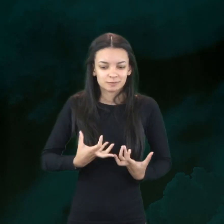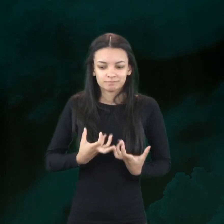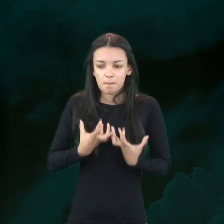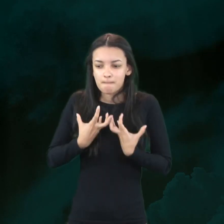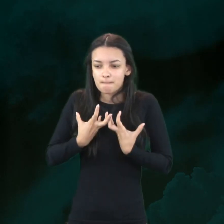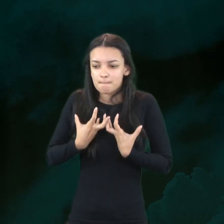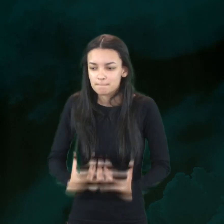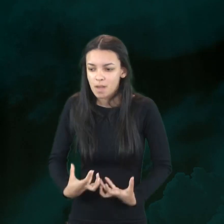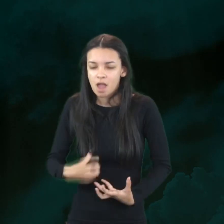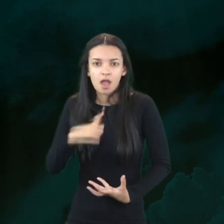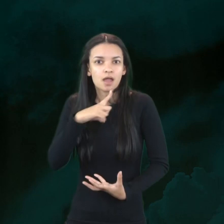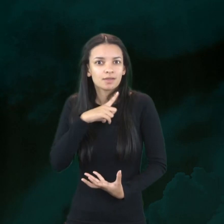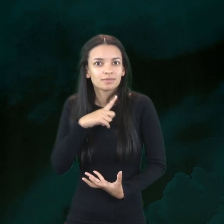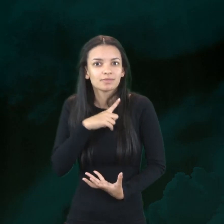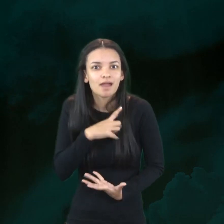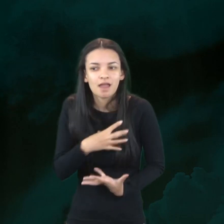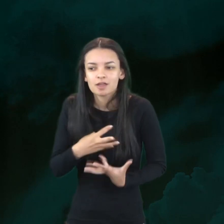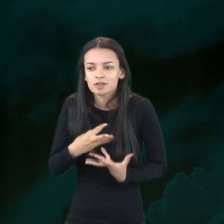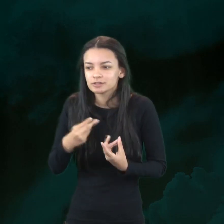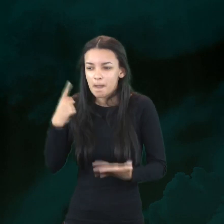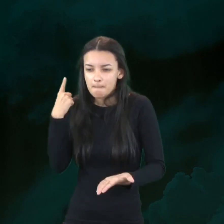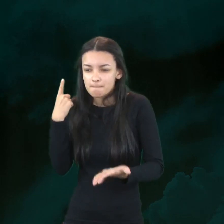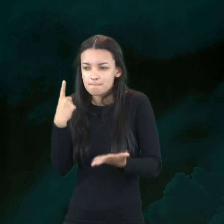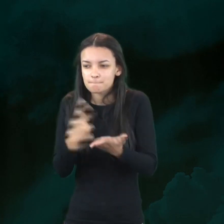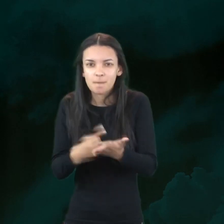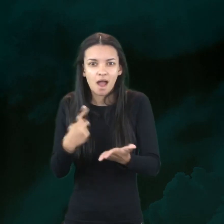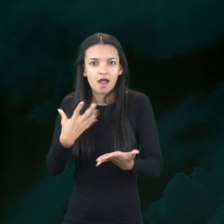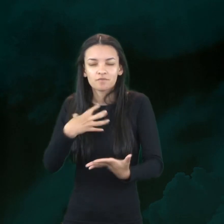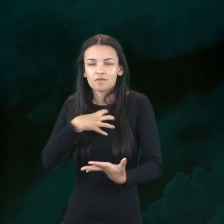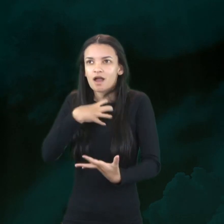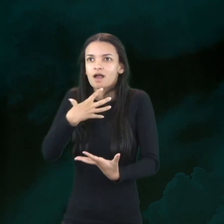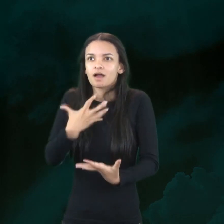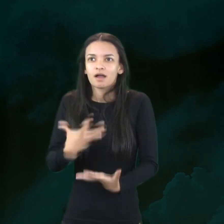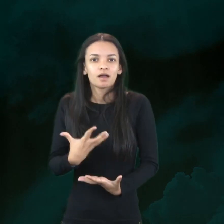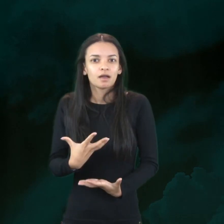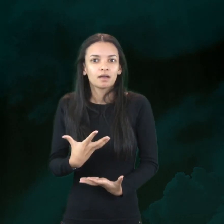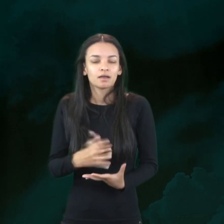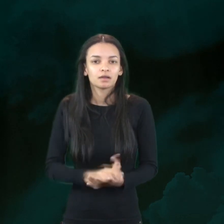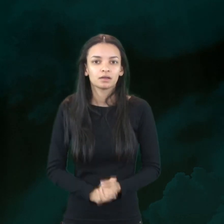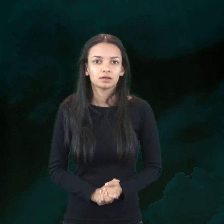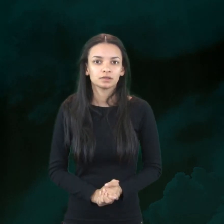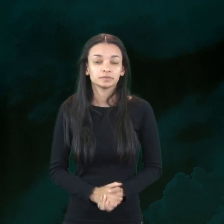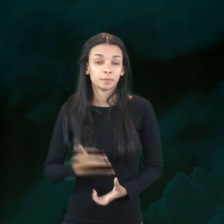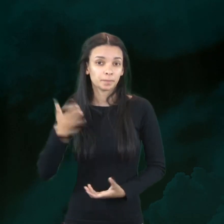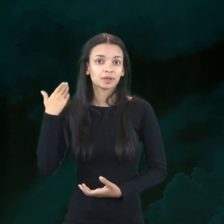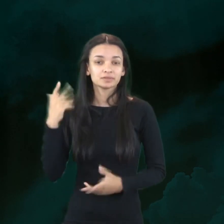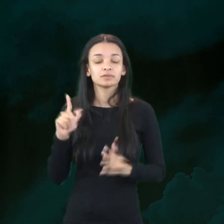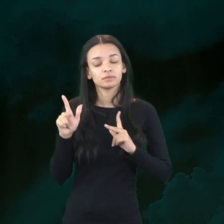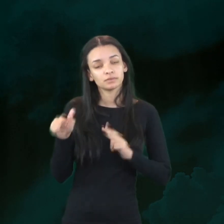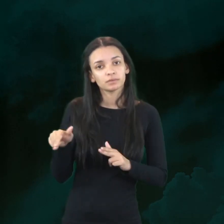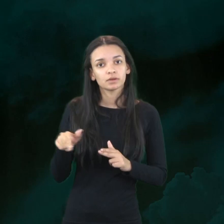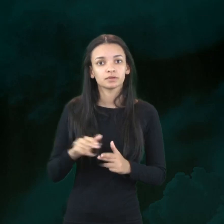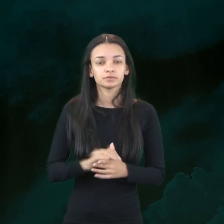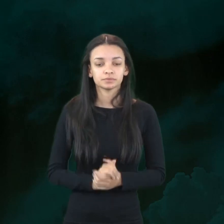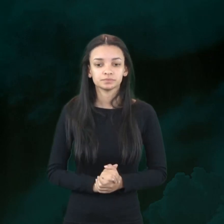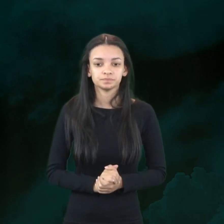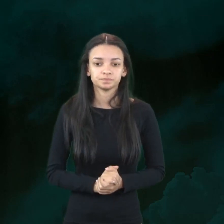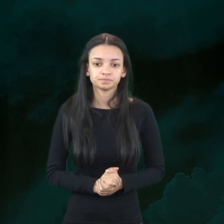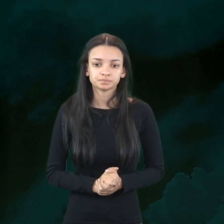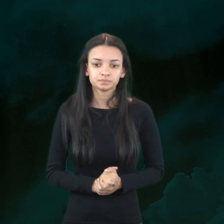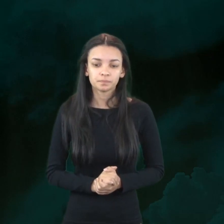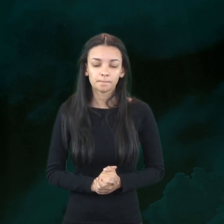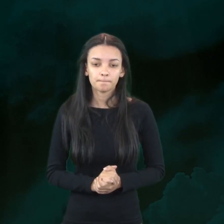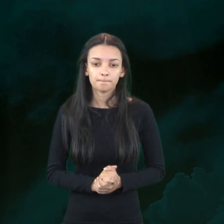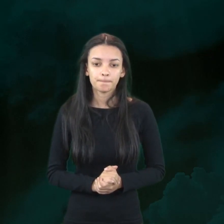tinham um proceder, né, de acordo com o que eles pregavam. E com efeito vos tornaste imitadores nossos e